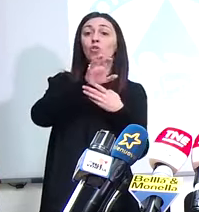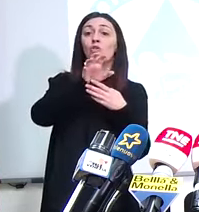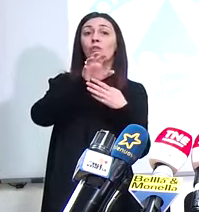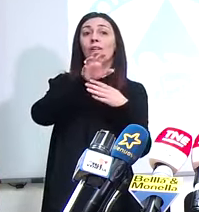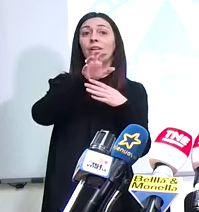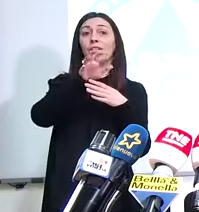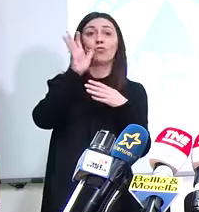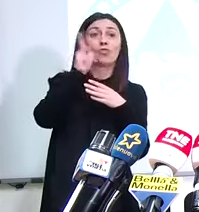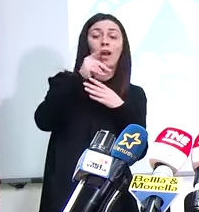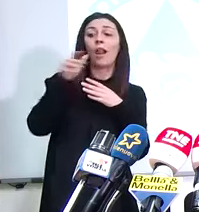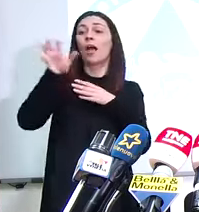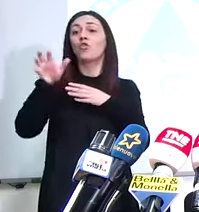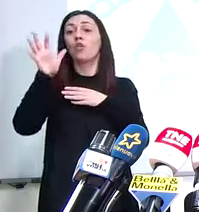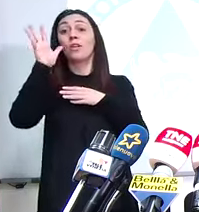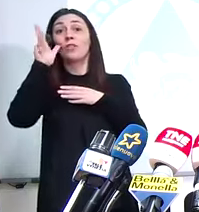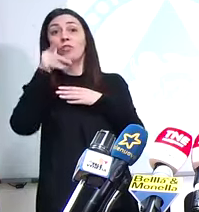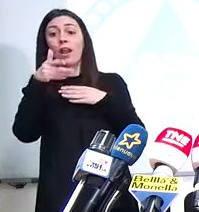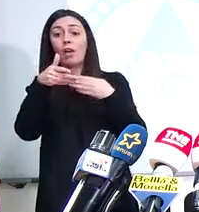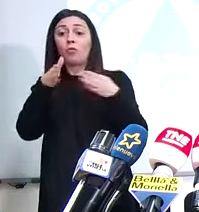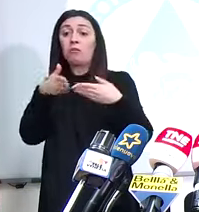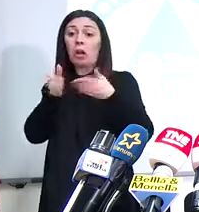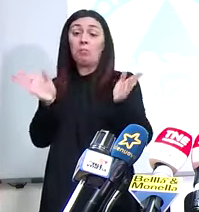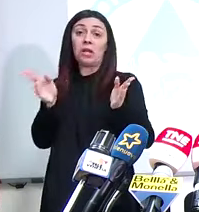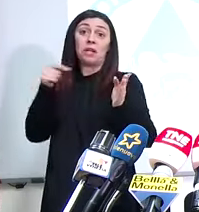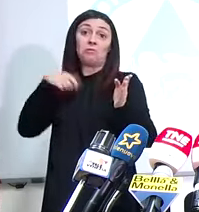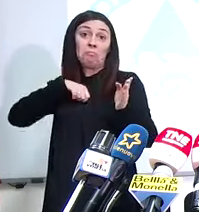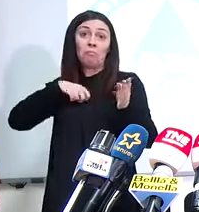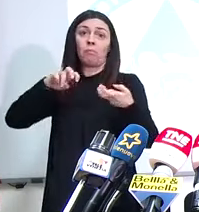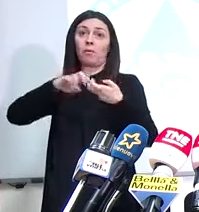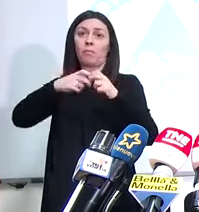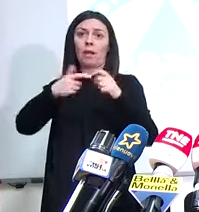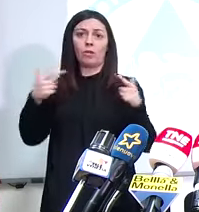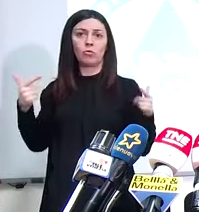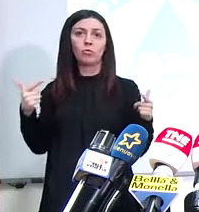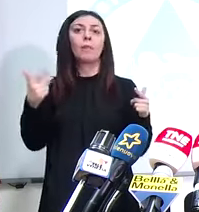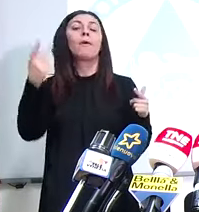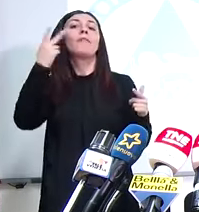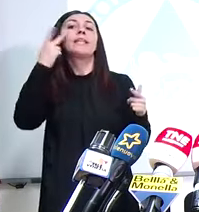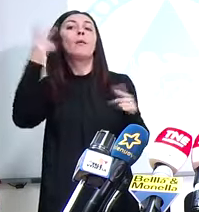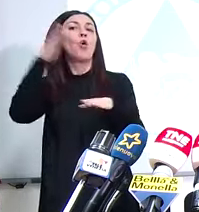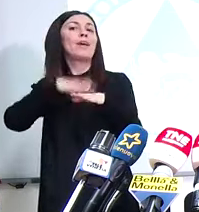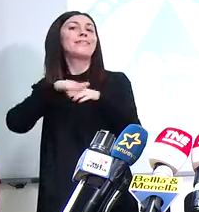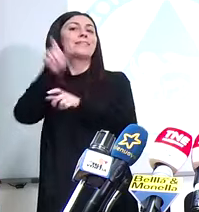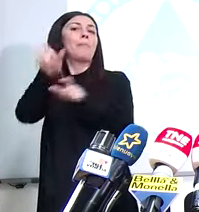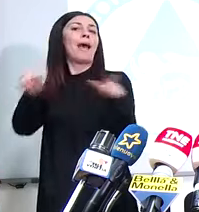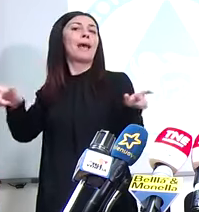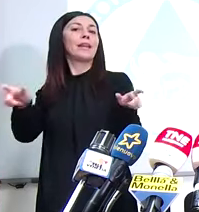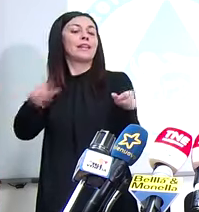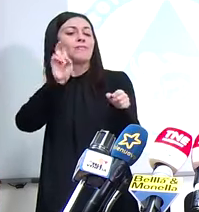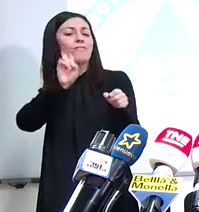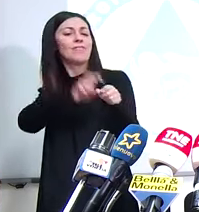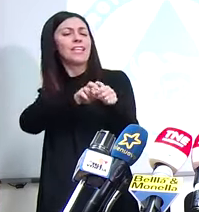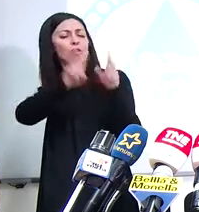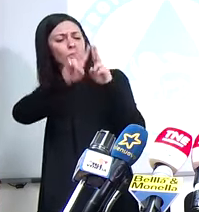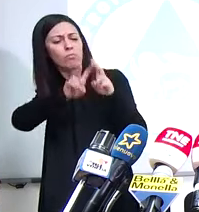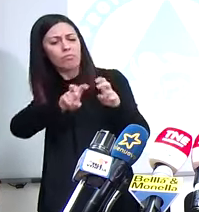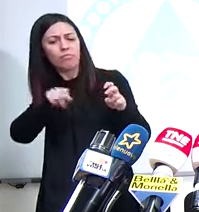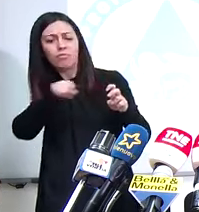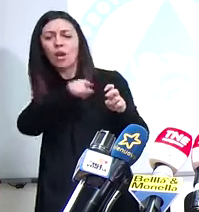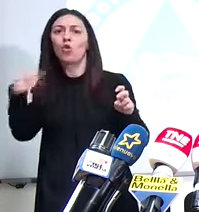poi c'è da capire abu dis epidemiologico cosa diranno e ovviamente gli esperti che che noi rispettiamo intendiamoci a volte dicono